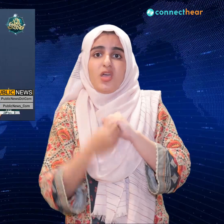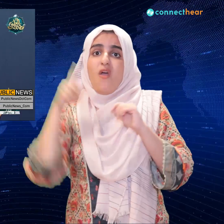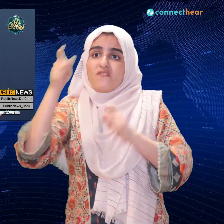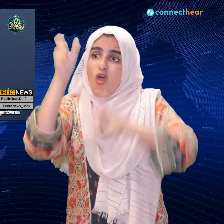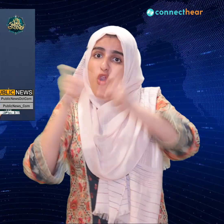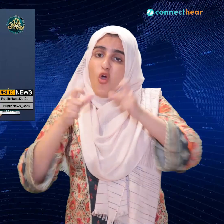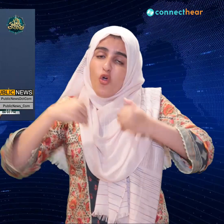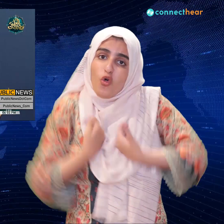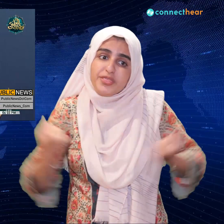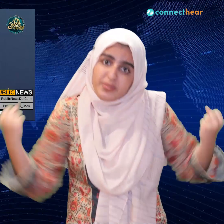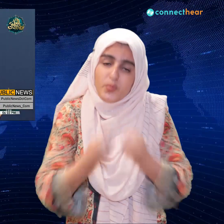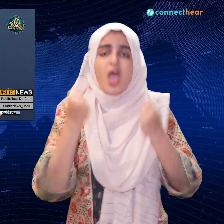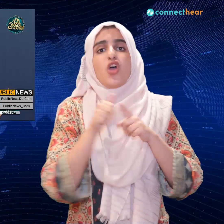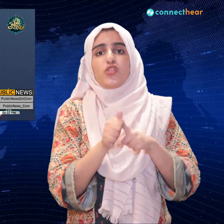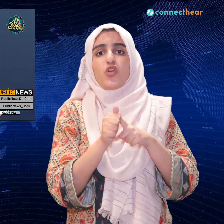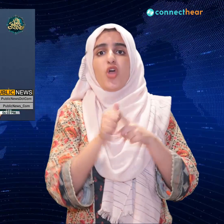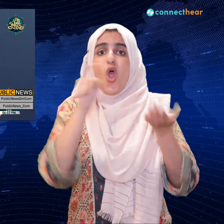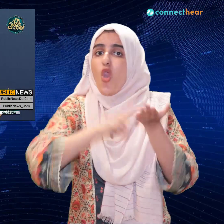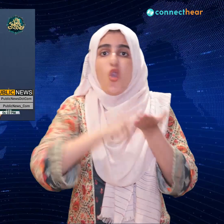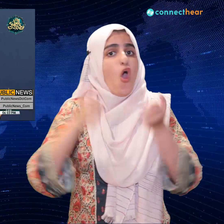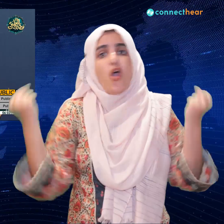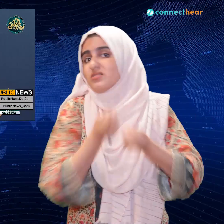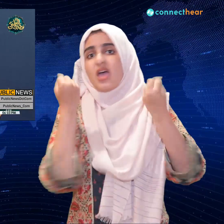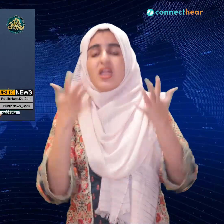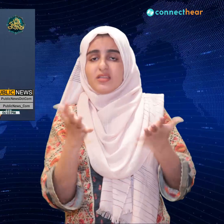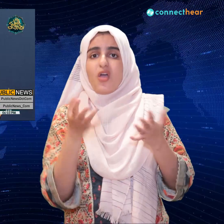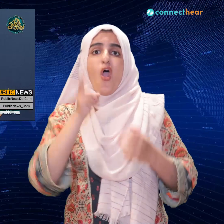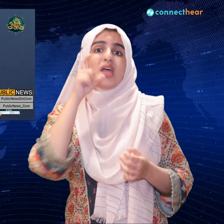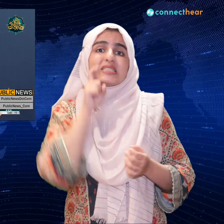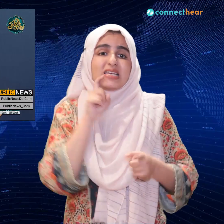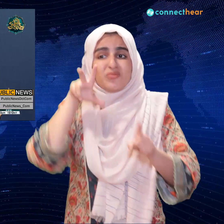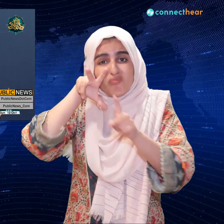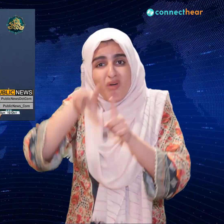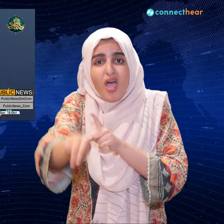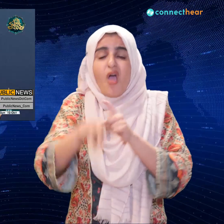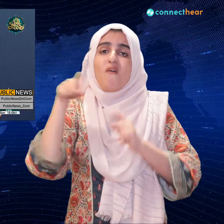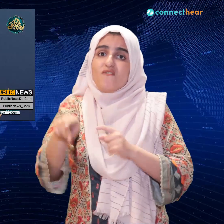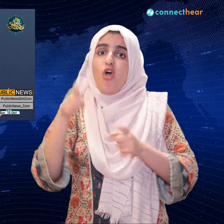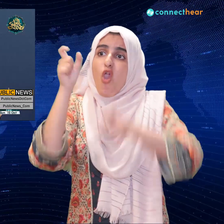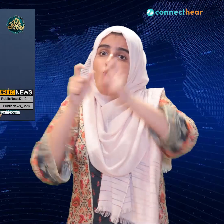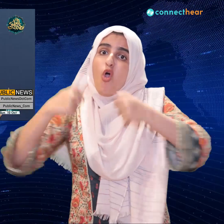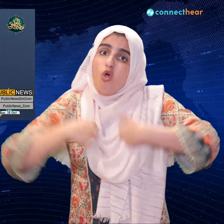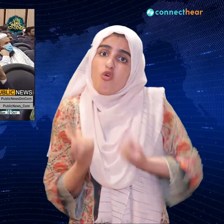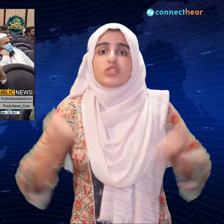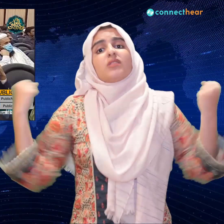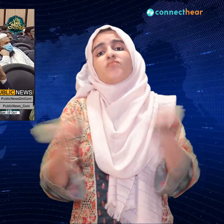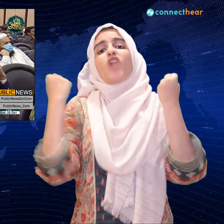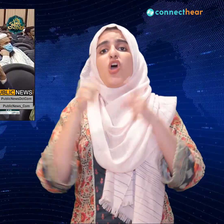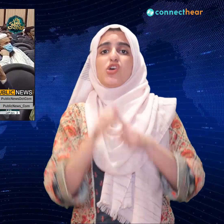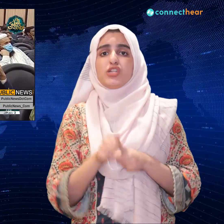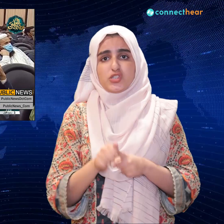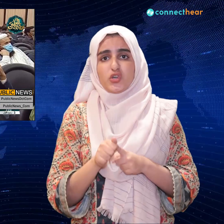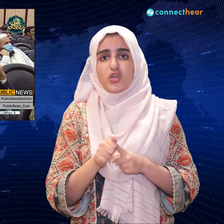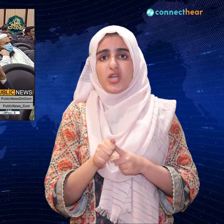لڑتا ہے، قانون سے نہیں آپ لڑ سکتے. اور یہ جو سیکس کرائم پھیلتی جا رہی ہے یہ معاشرہ اس کا مقابلہ کرتا ہے، اس